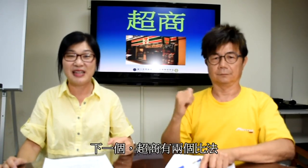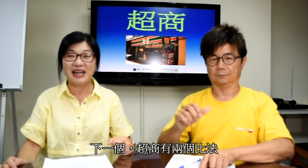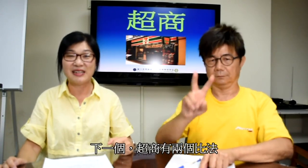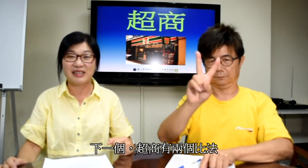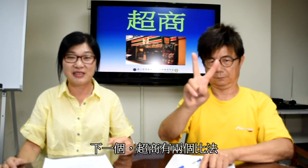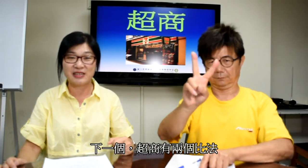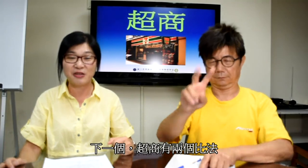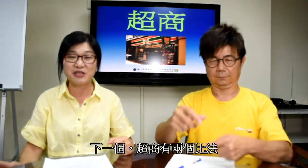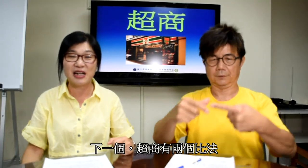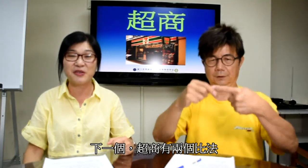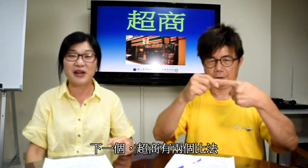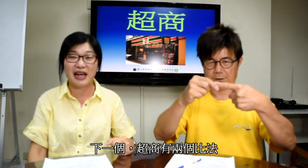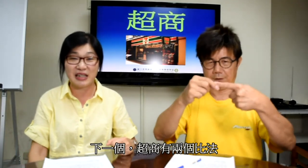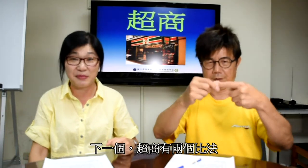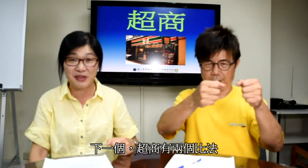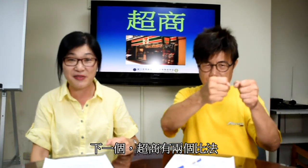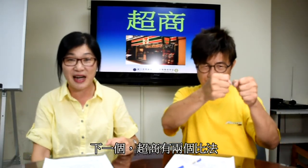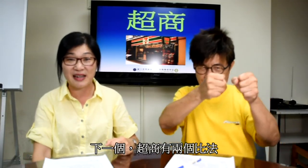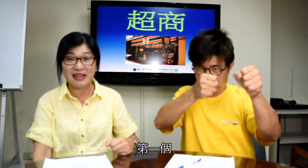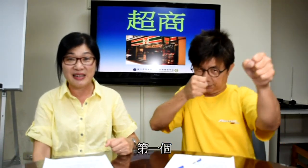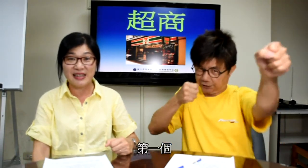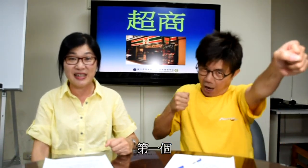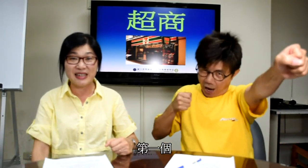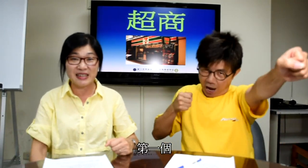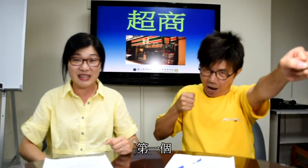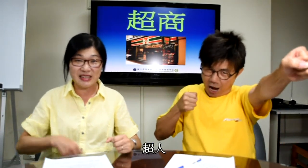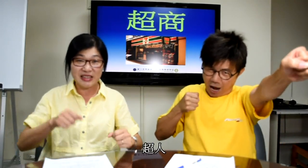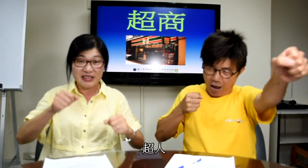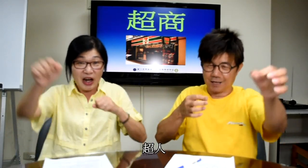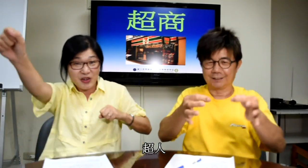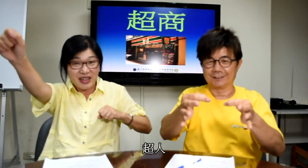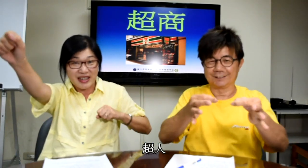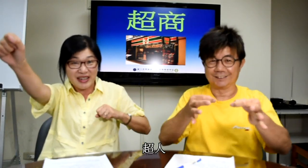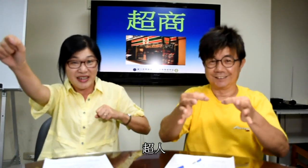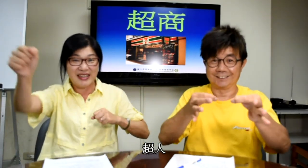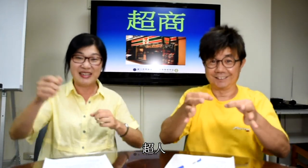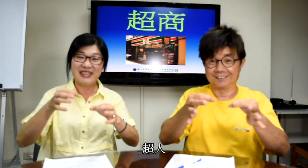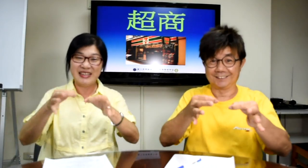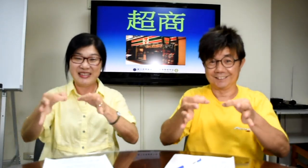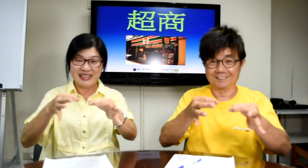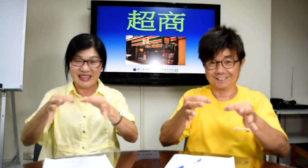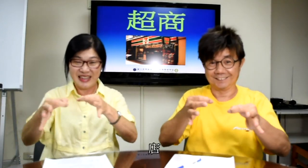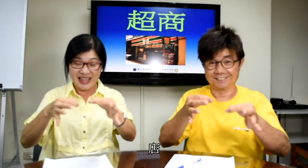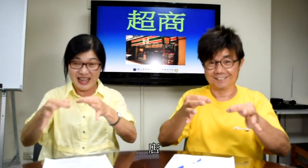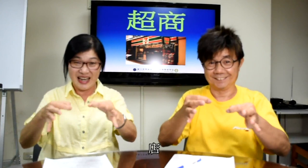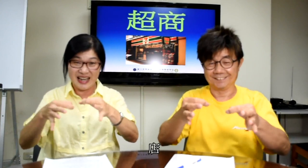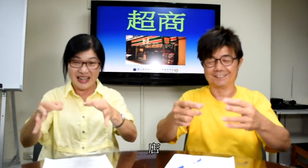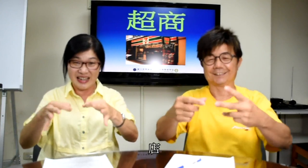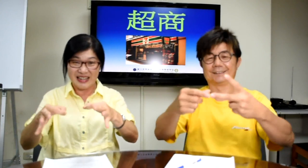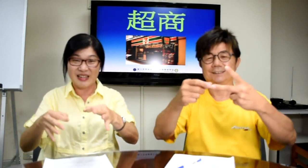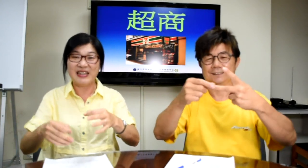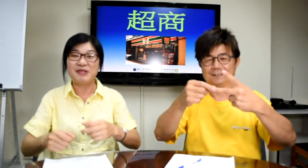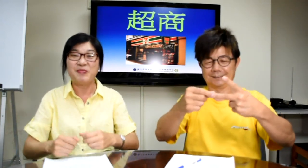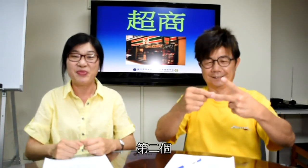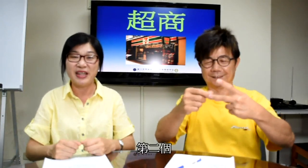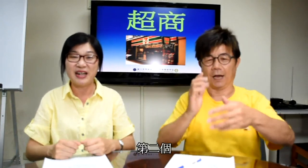一个，超商有两个笔法，第一个。超人店，第二